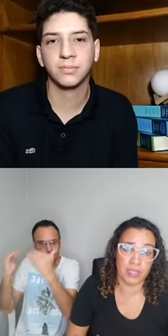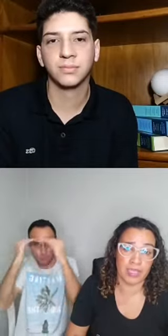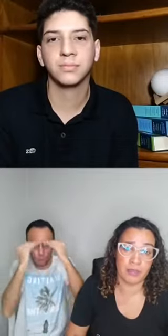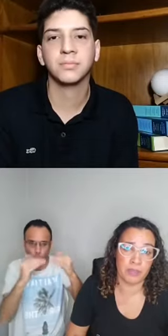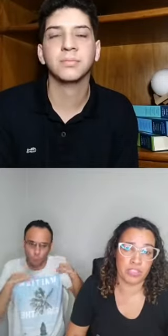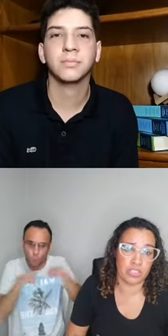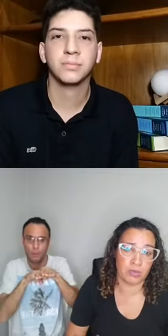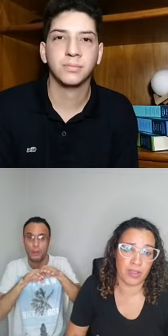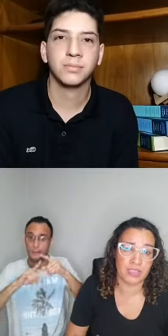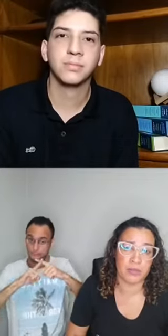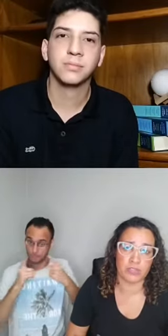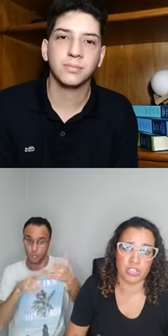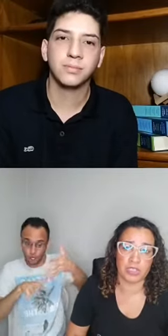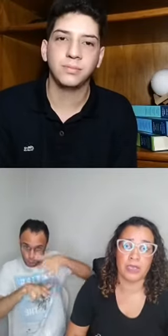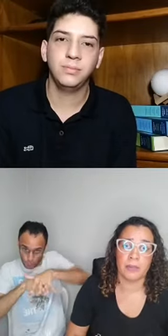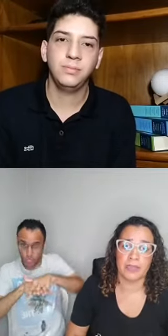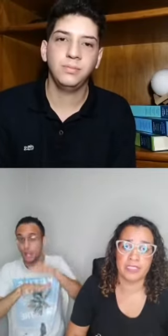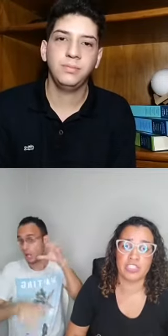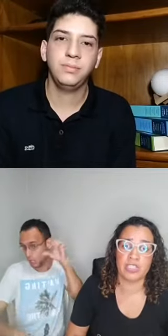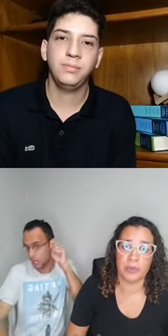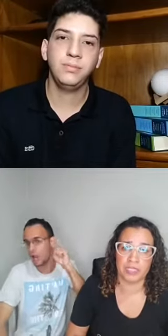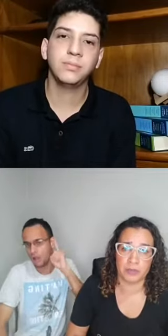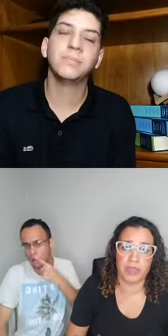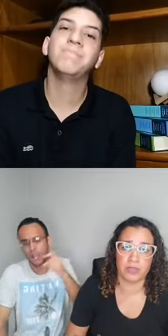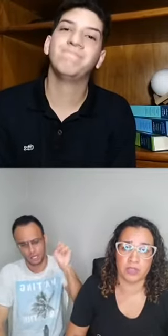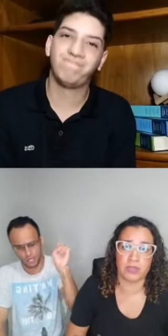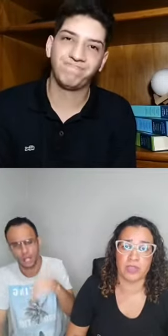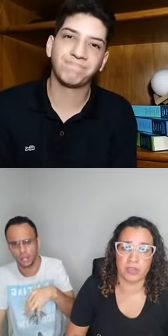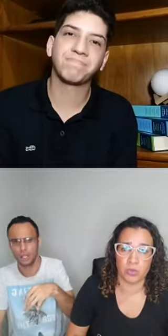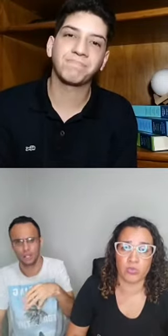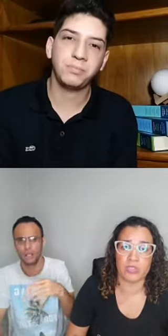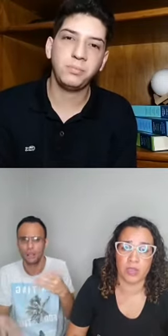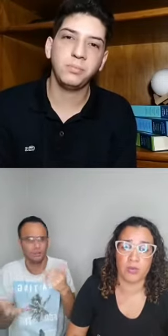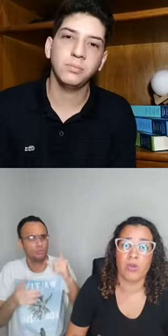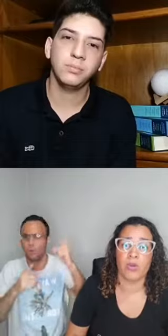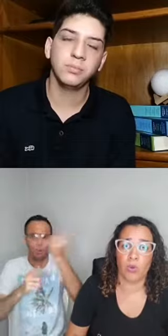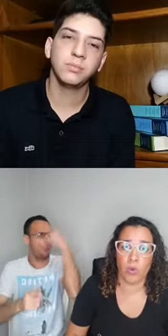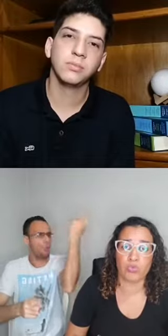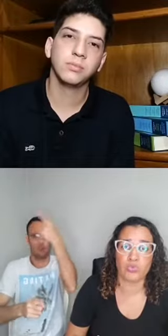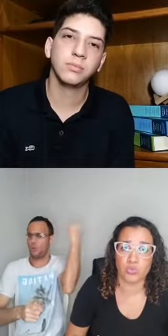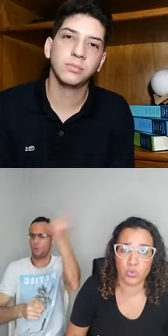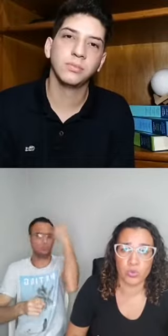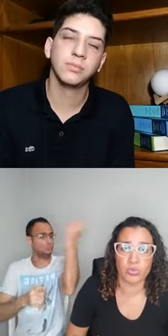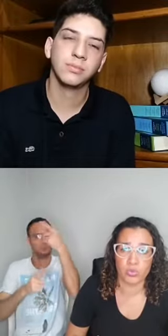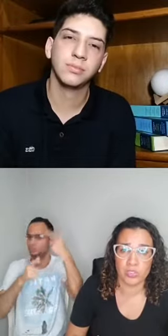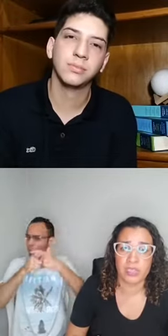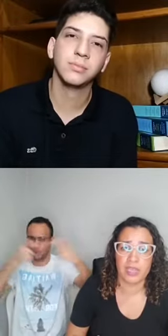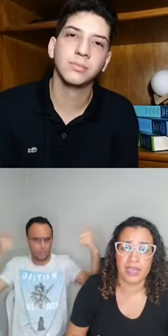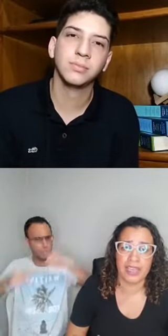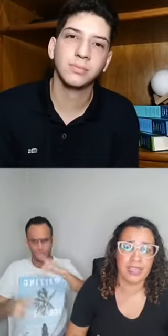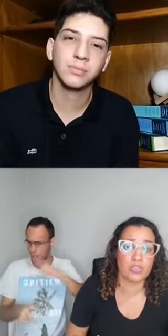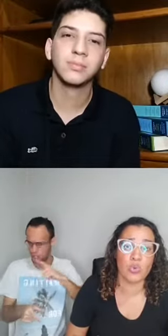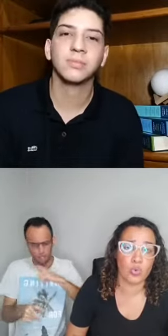zoando, né, mexendo com as mãos. Então, acho que precisa de ter um respeito dentro da inclusão com os surdos, né, em tudo,